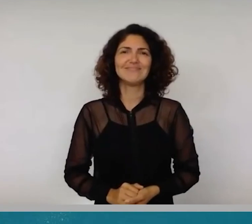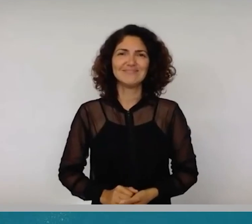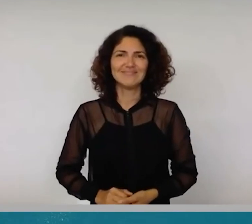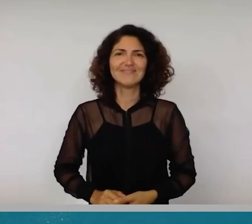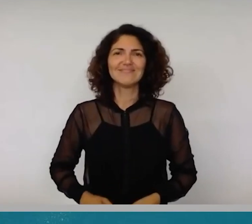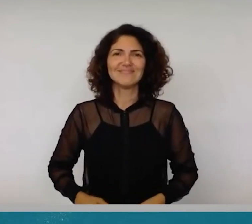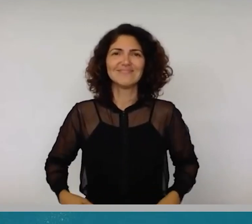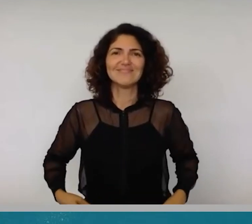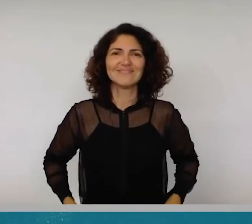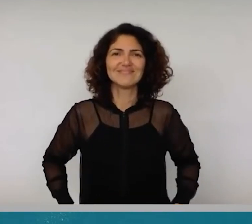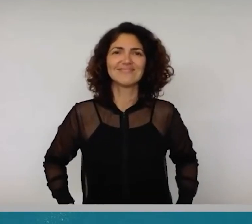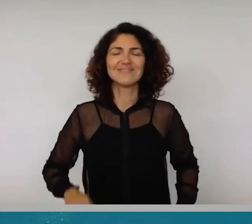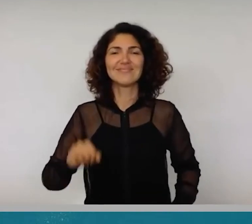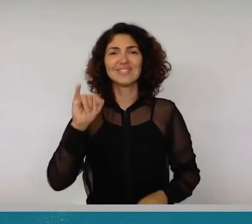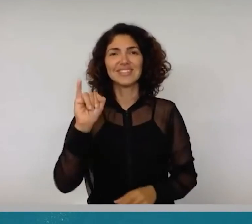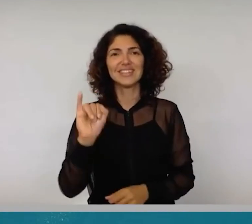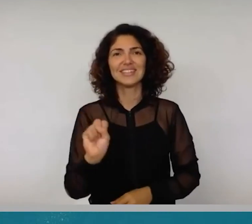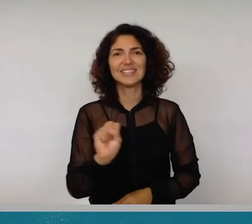Isaías